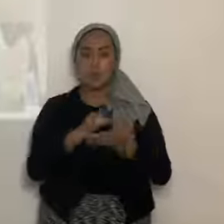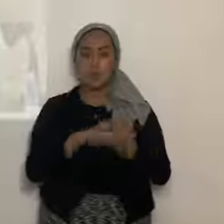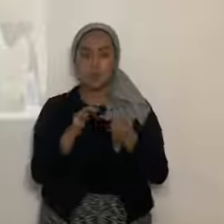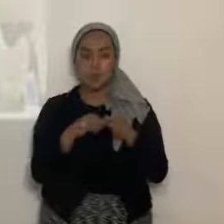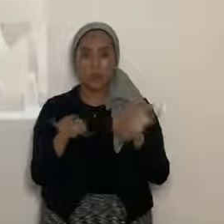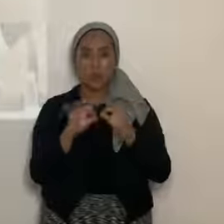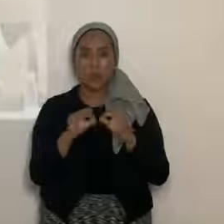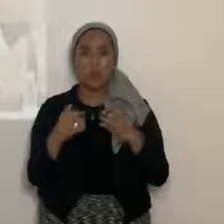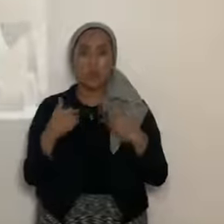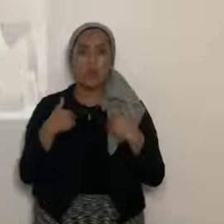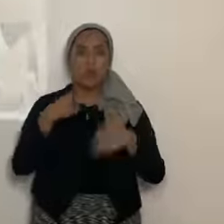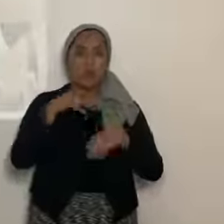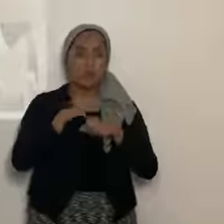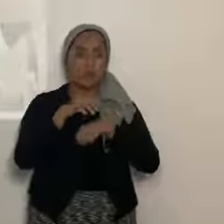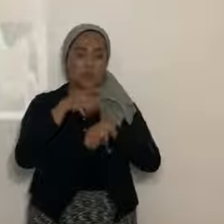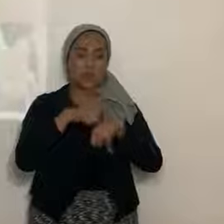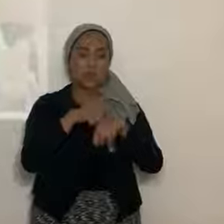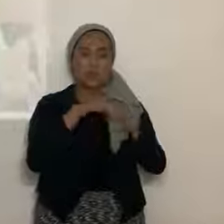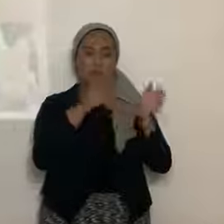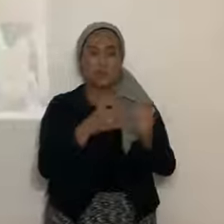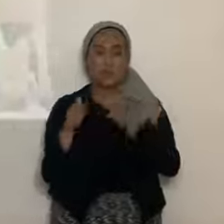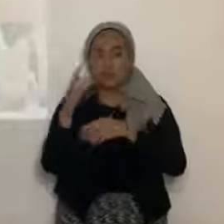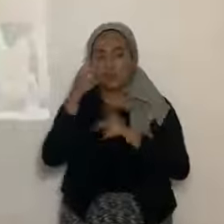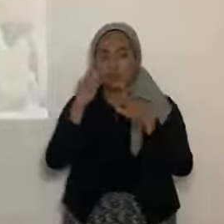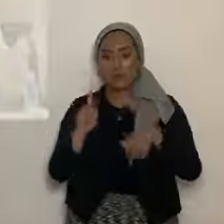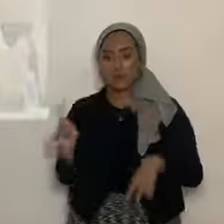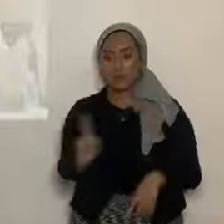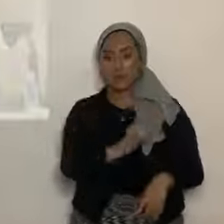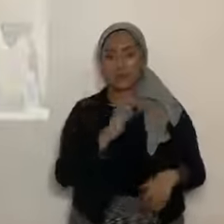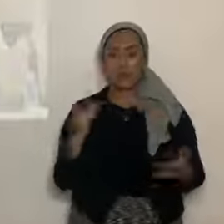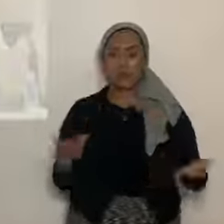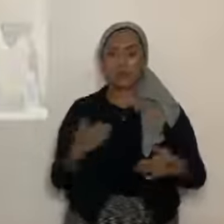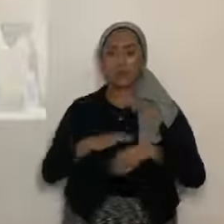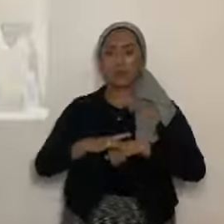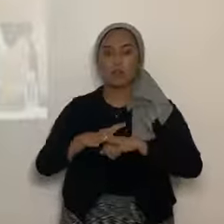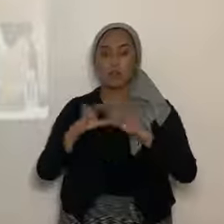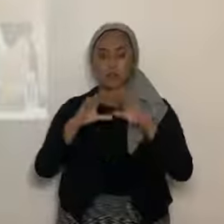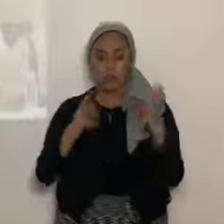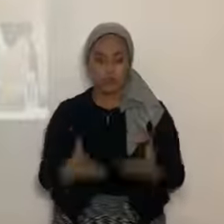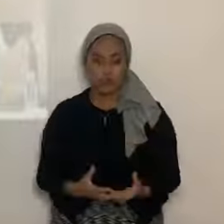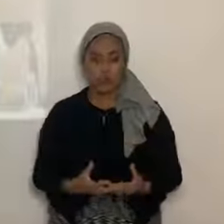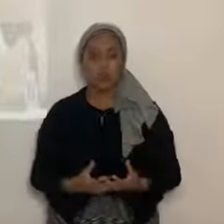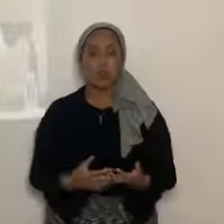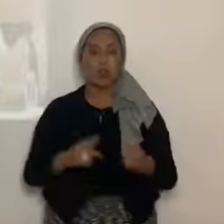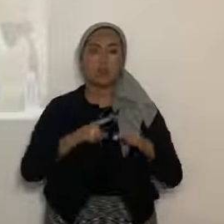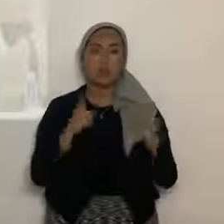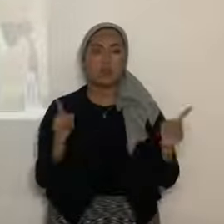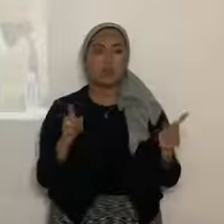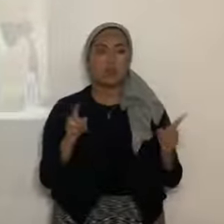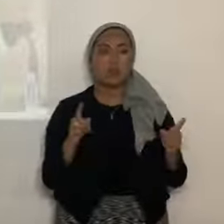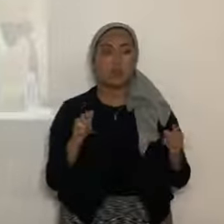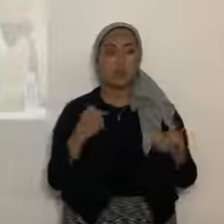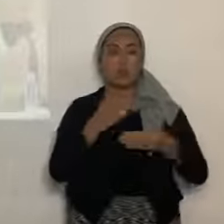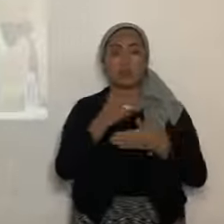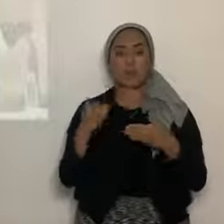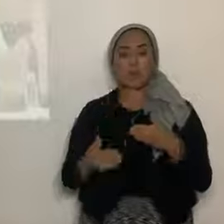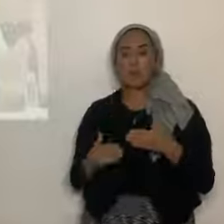Hay un tiempo específico para cada quien aquí en la tierra. Pero quiero acabar con esto. Si